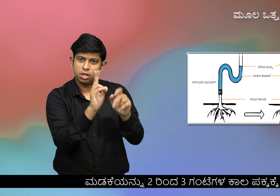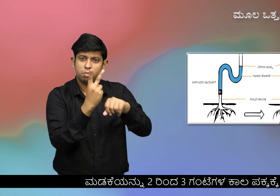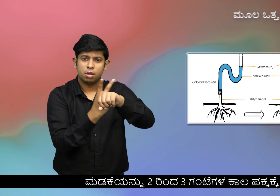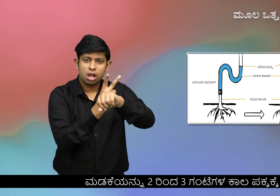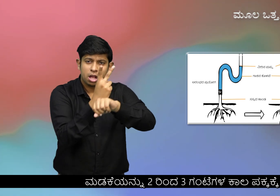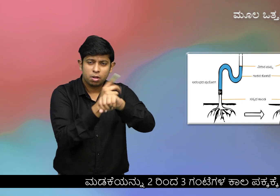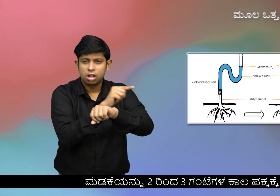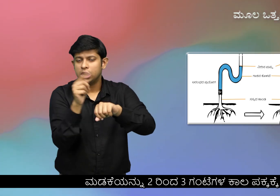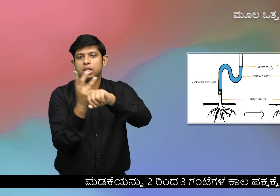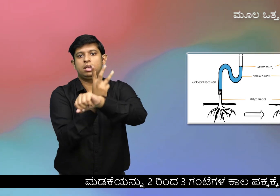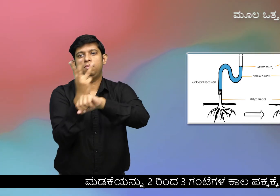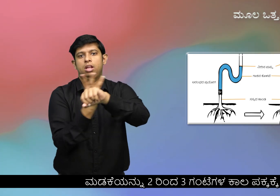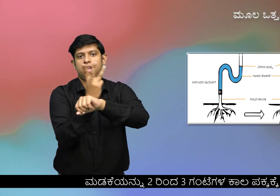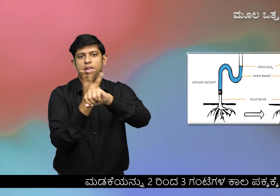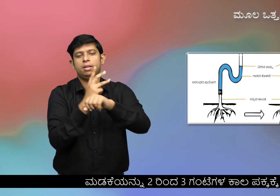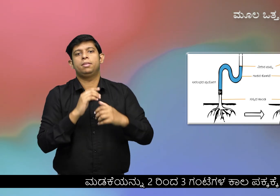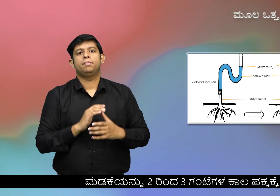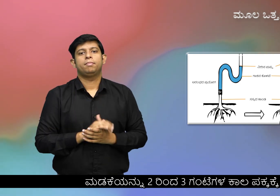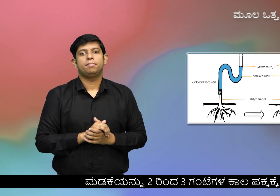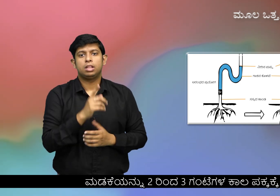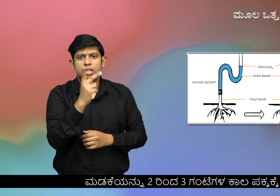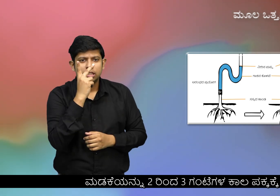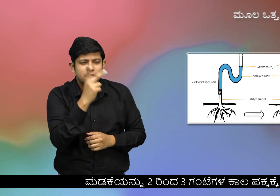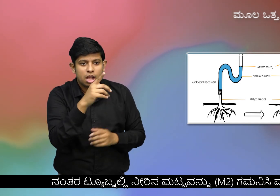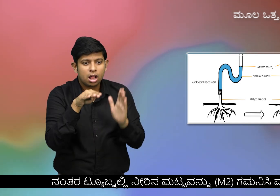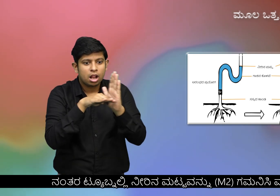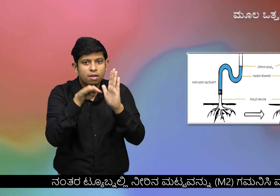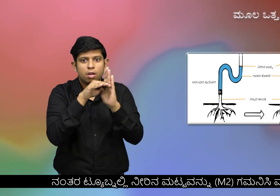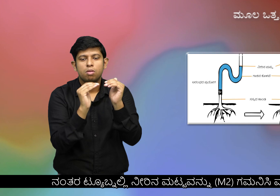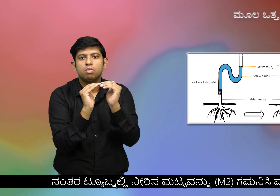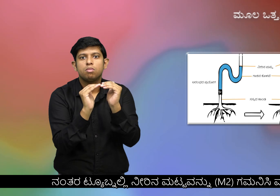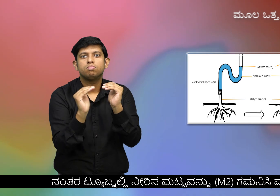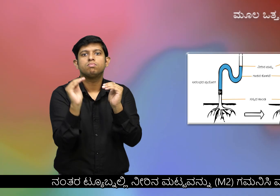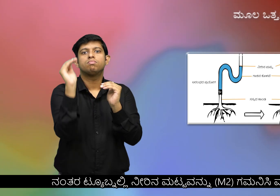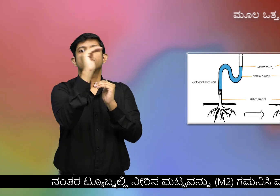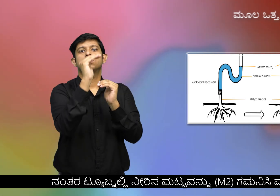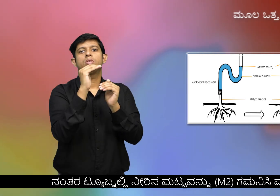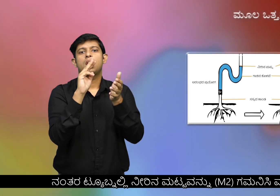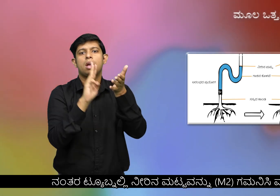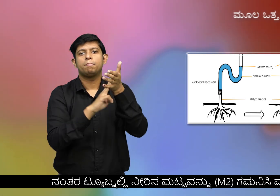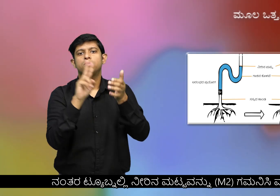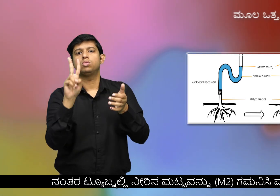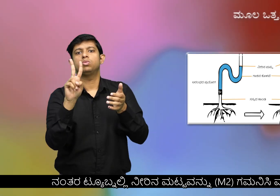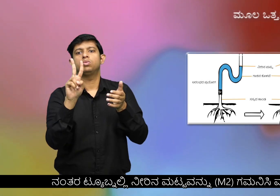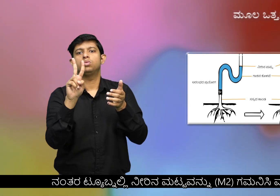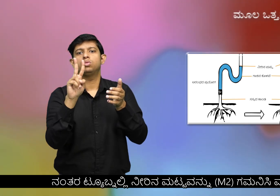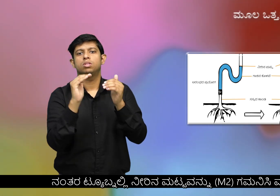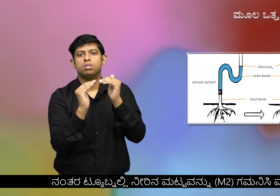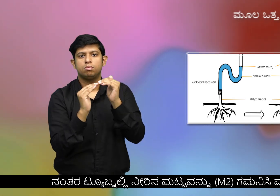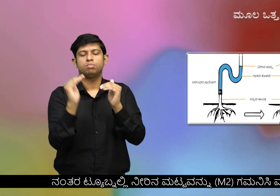ಮಡಕೆಯನ್ನು 2ರಿಂದ 3 ಗಂಟೆಗಳ ಕಾಲ ಪಕ್ಕಕ್ಕೆ ಇರಿಸಿ. ನಂತರ ಟ್ಯೂಬ್ನಲ್ಲಿ ನೀರಿನ ಮಟ್ಟವನ್ನು M2 ಗಮನಿಸಿ